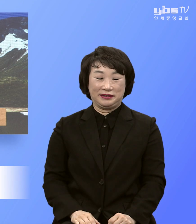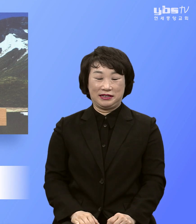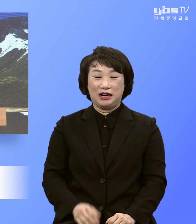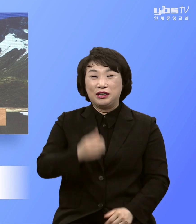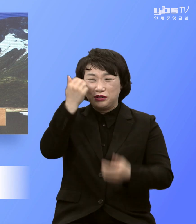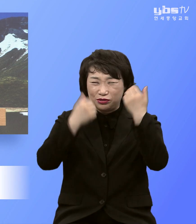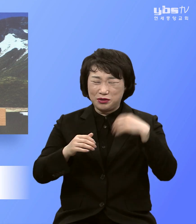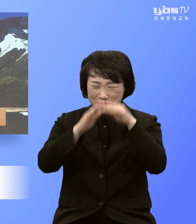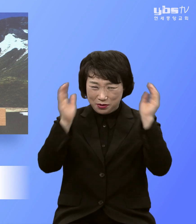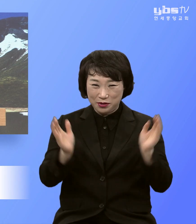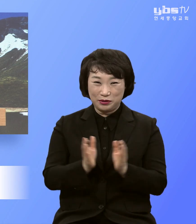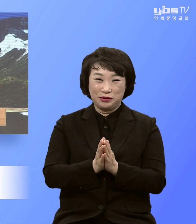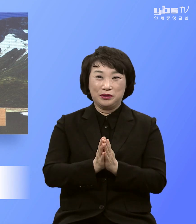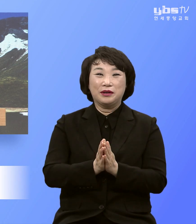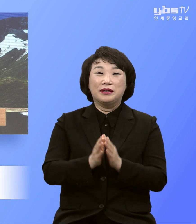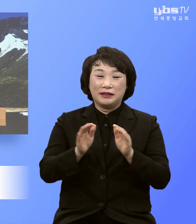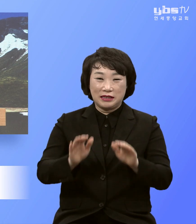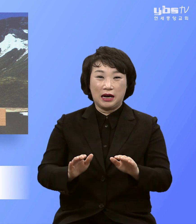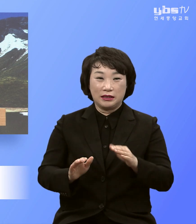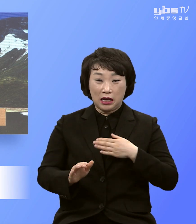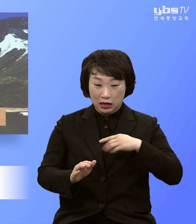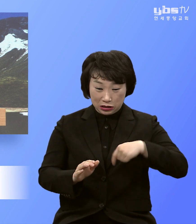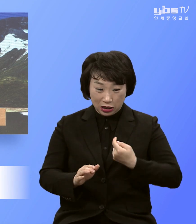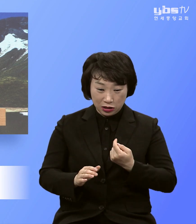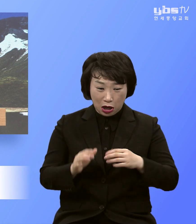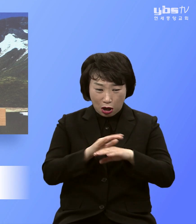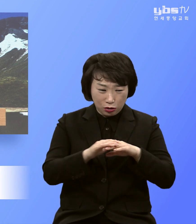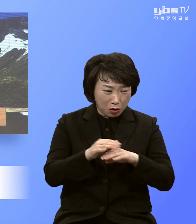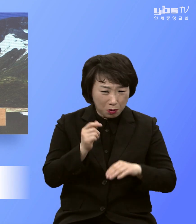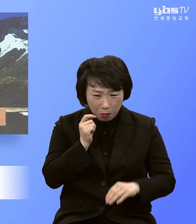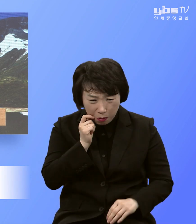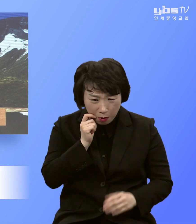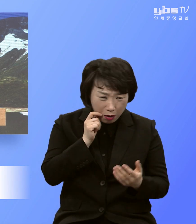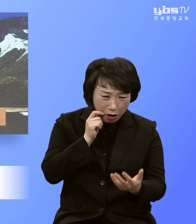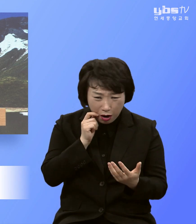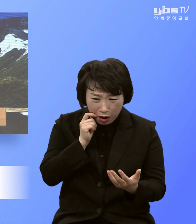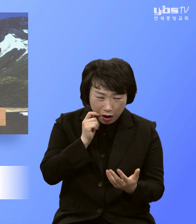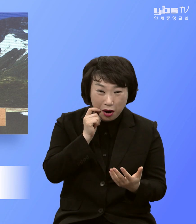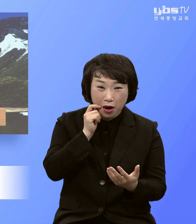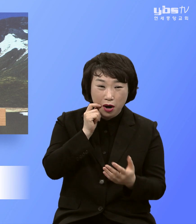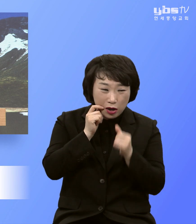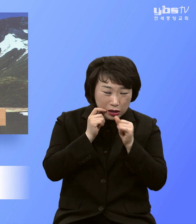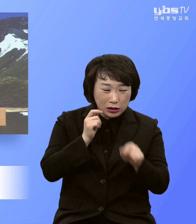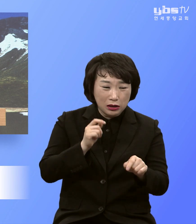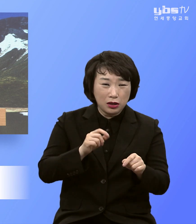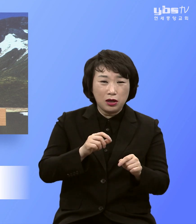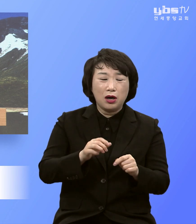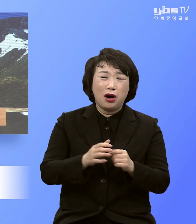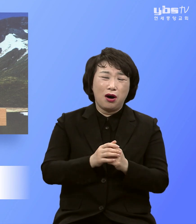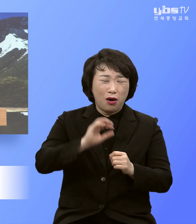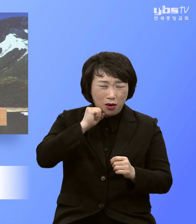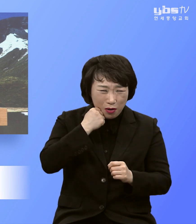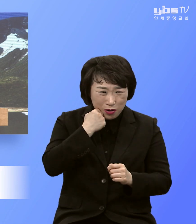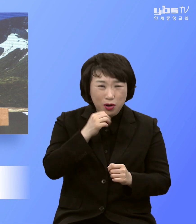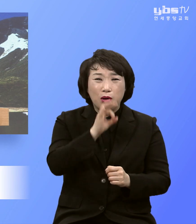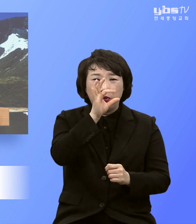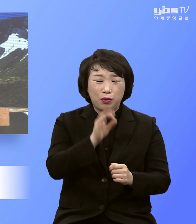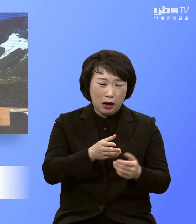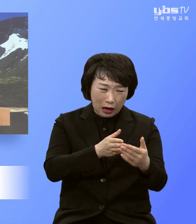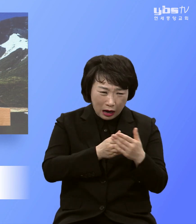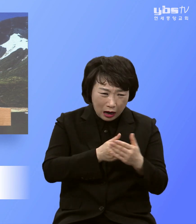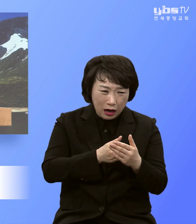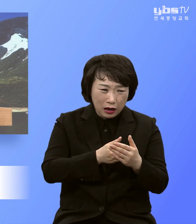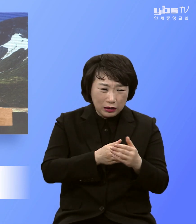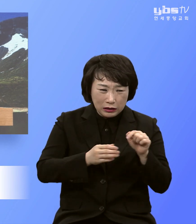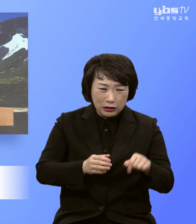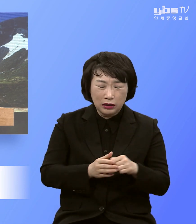그러므로 누구든지 자신이 해결할 수 없는 고통에 불가능해